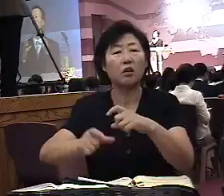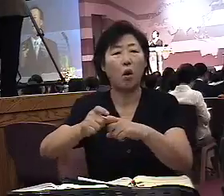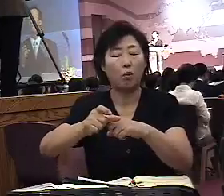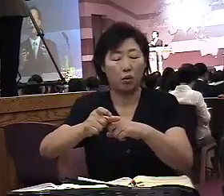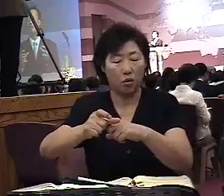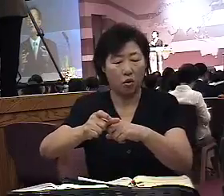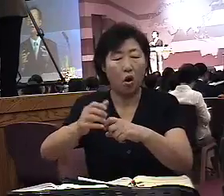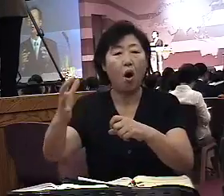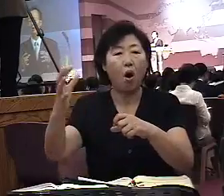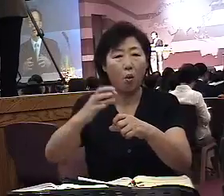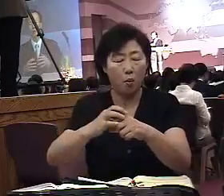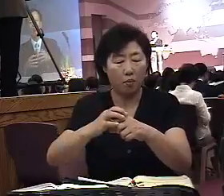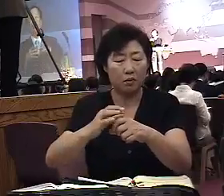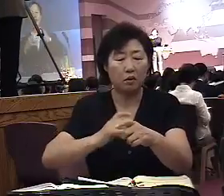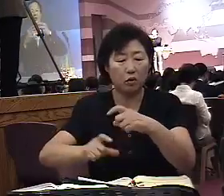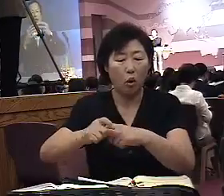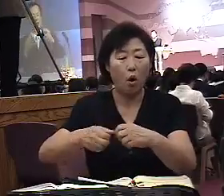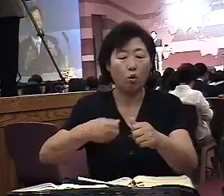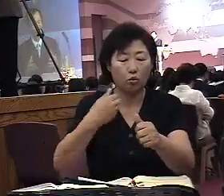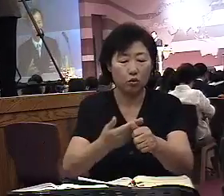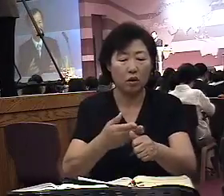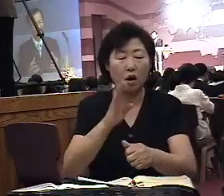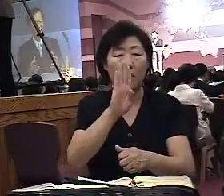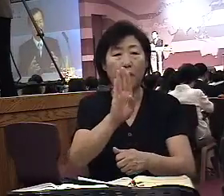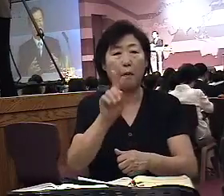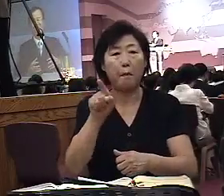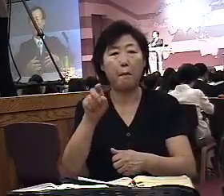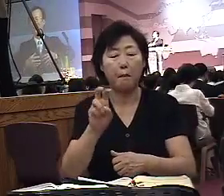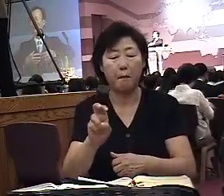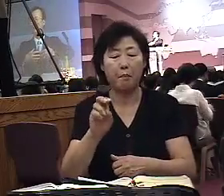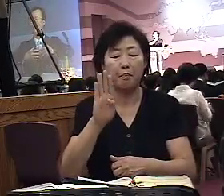우리의 범법함, 우리의 transgression,